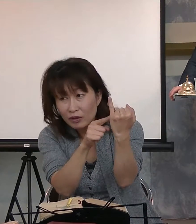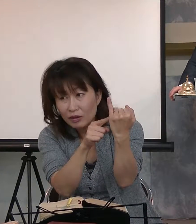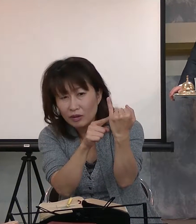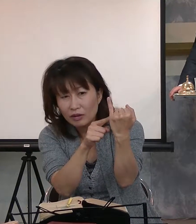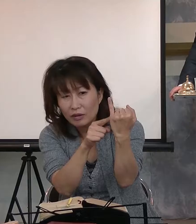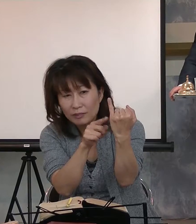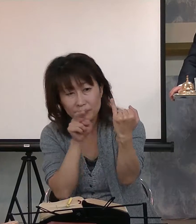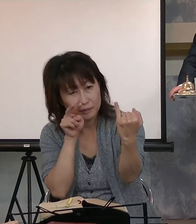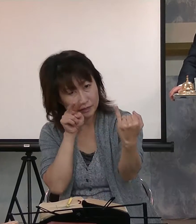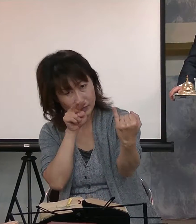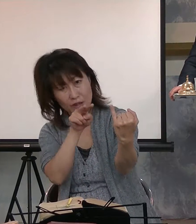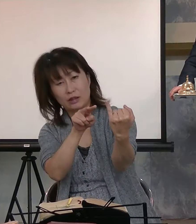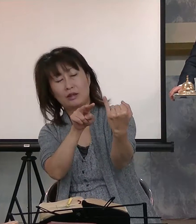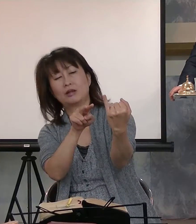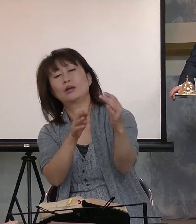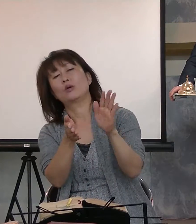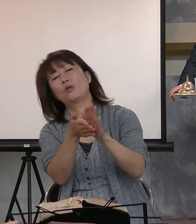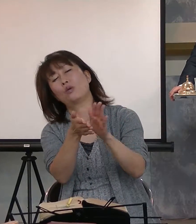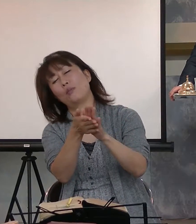褒めてあ